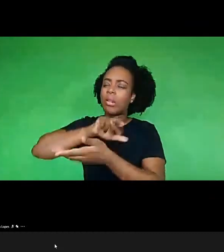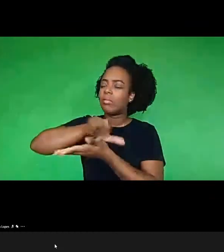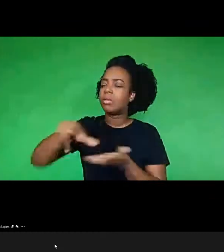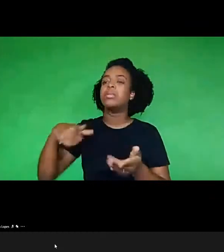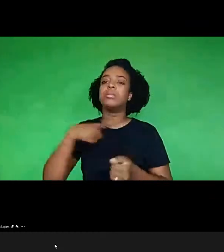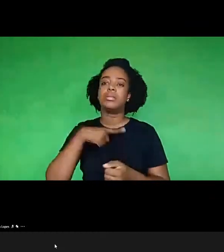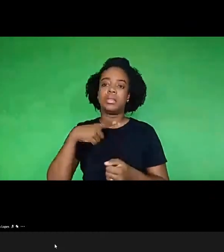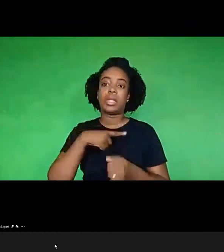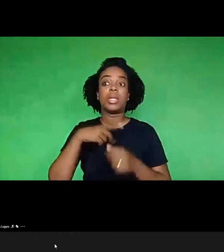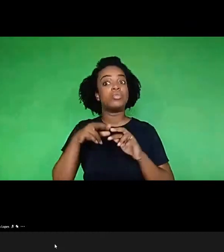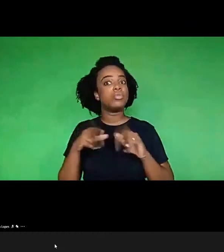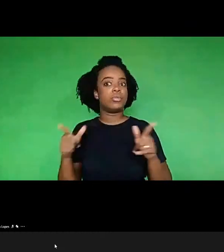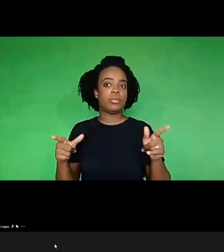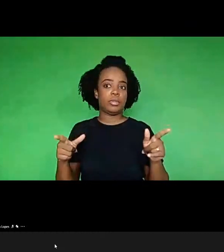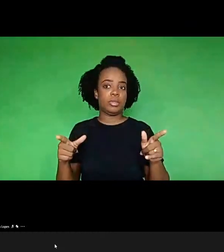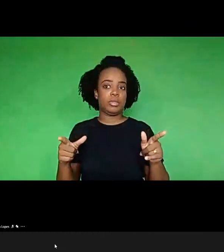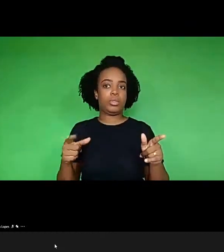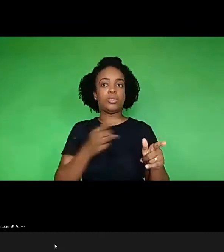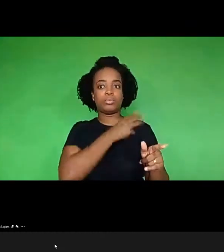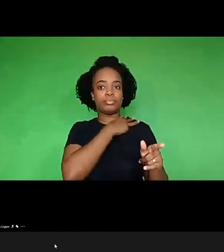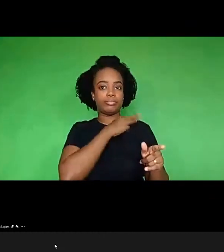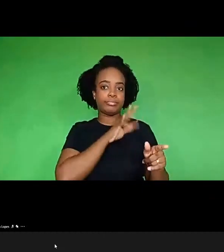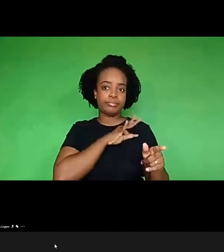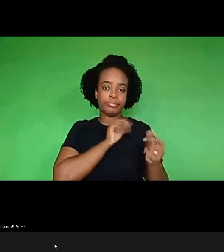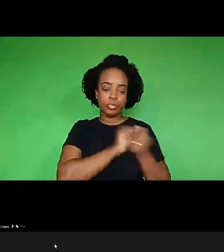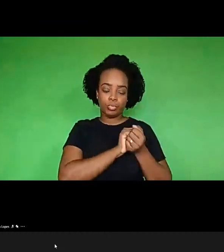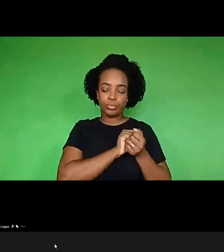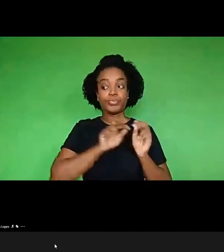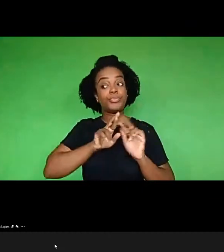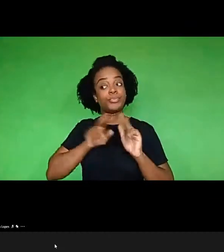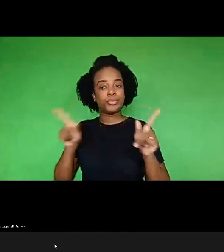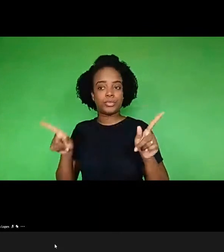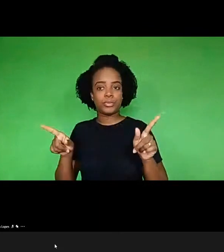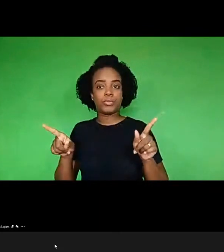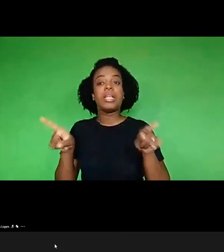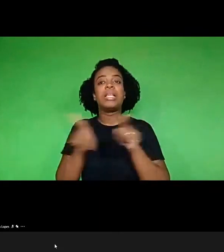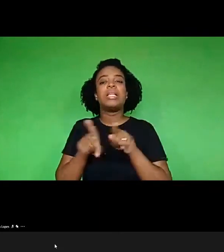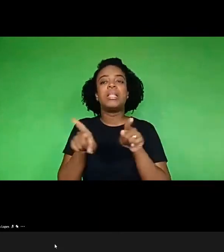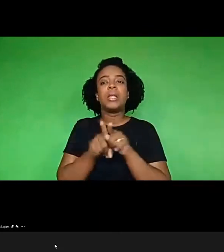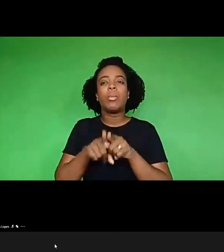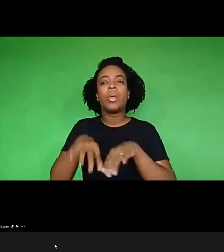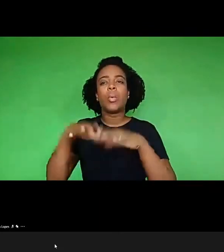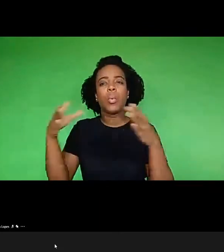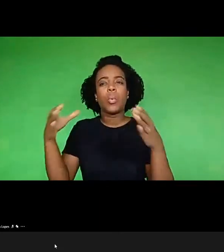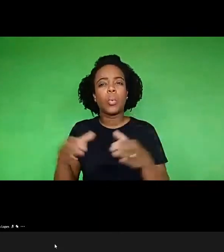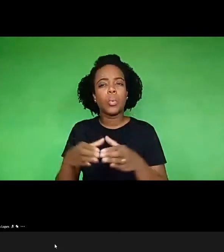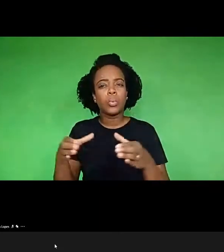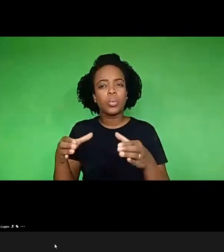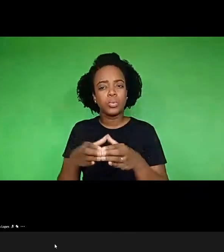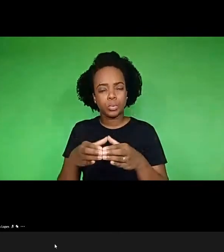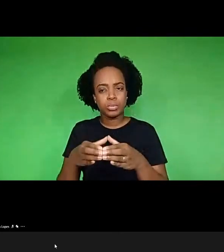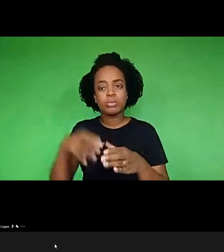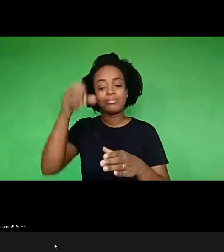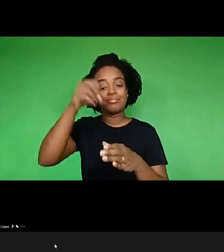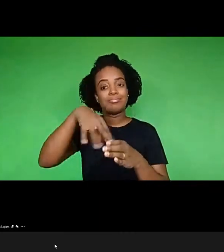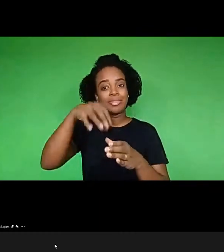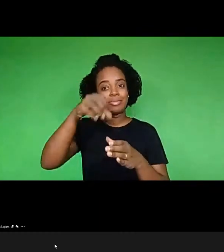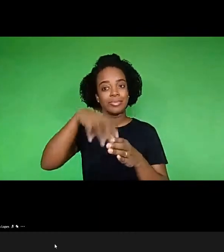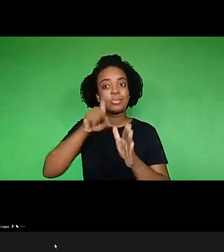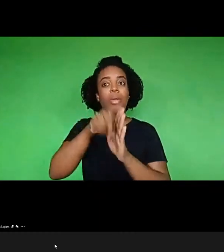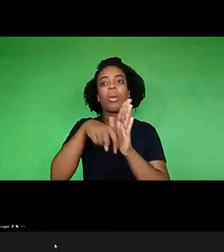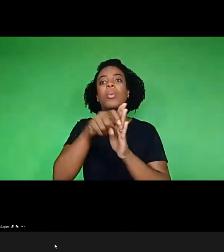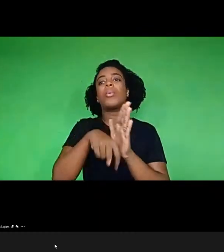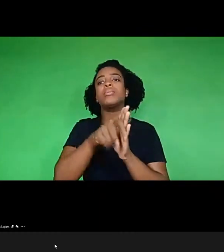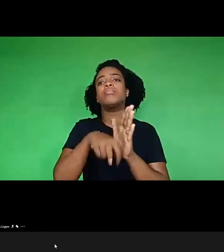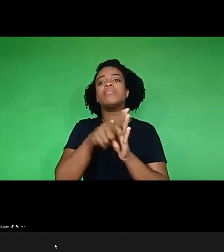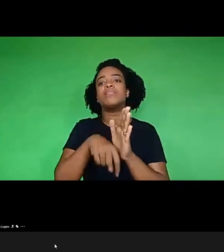integrado, e a turma de agropecuária, nós temos turmas pela manhã e turmas pela tarde. As turmas pela manhã vão